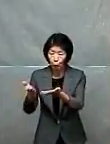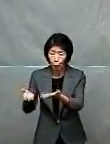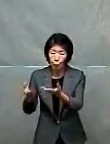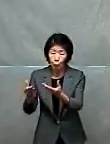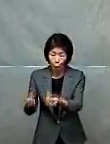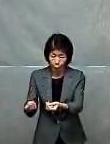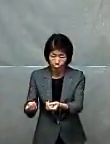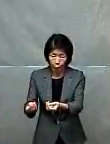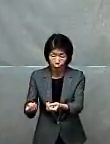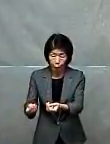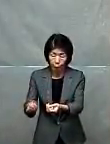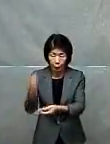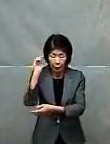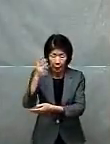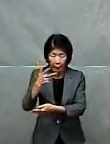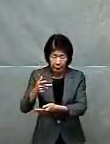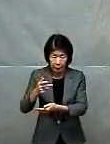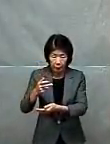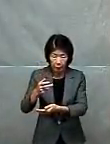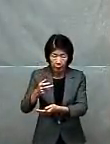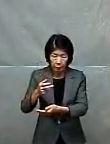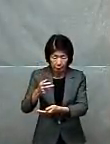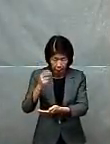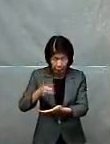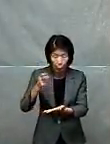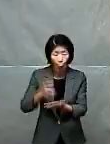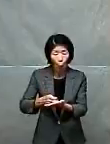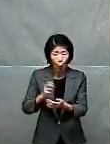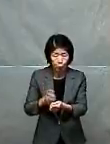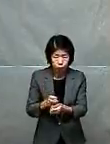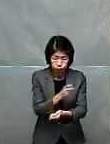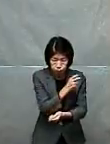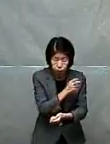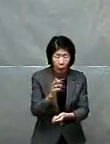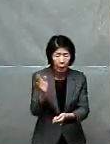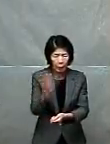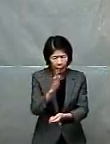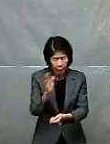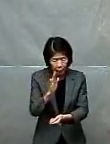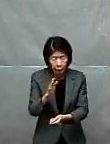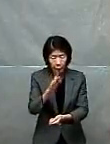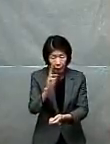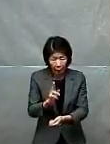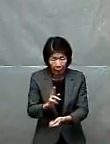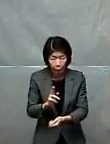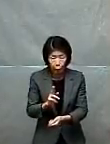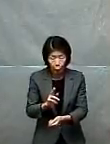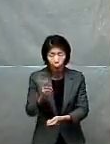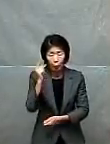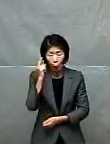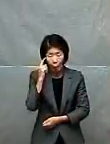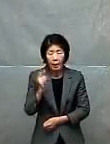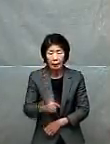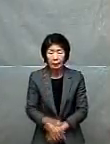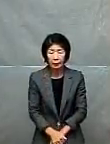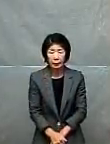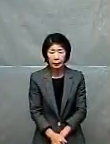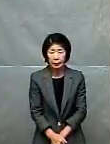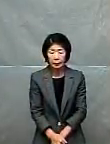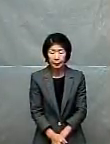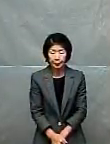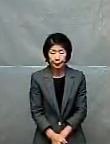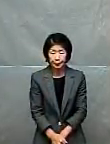分政治資金法に違反するものはないのではないかというふうに思っているところでございます